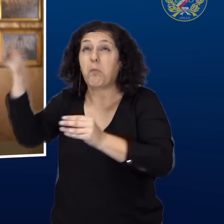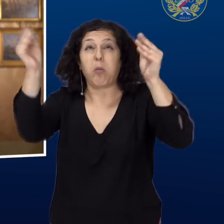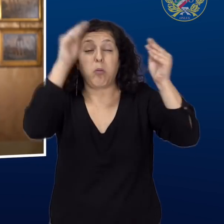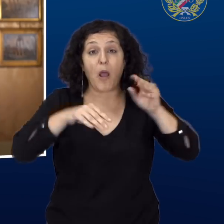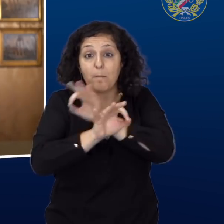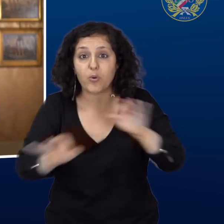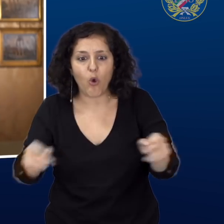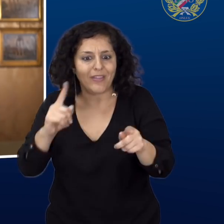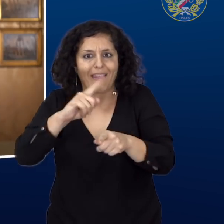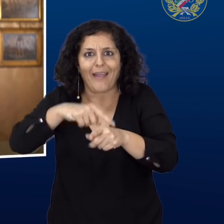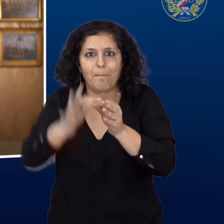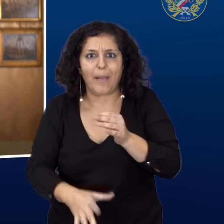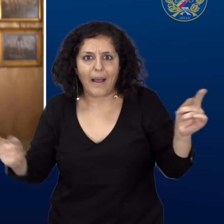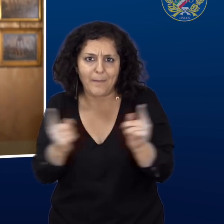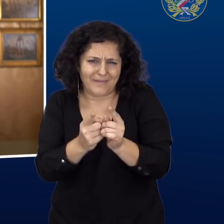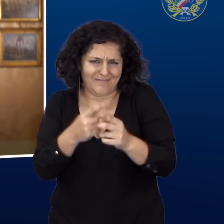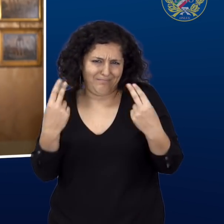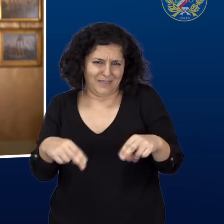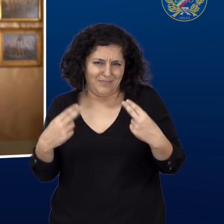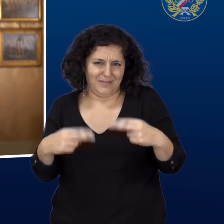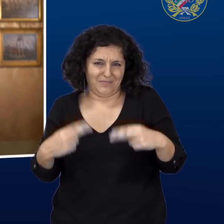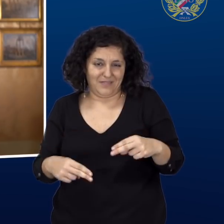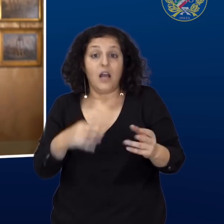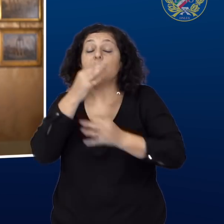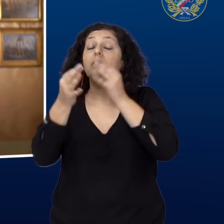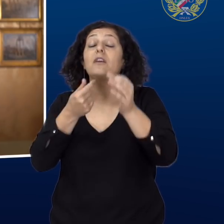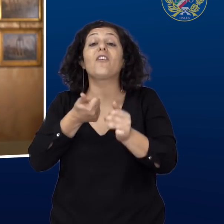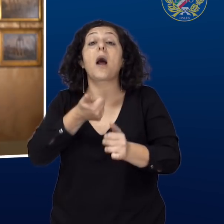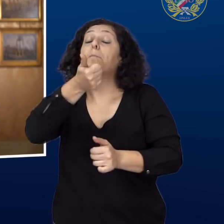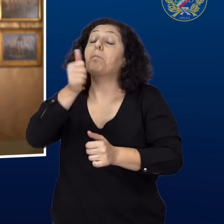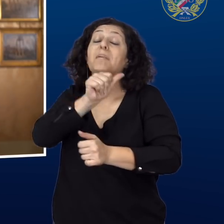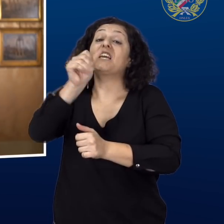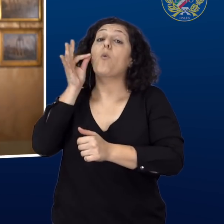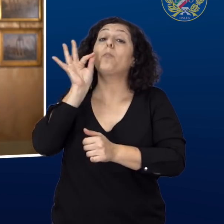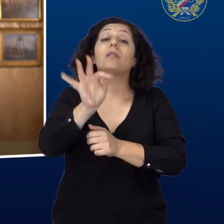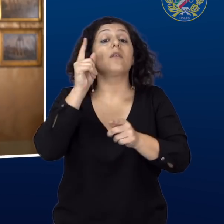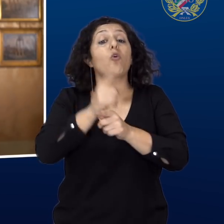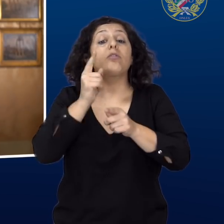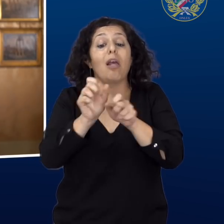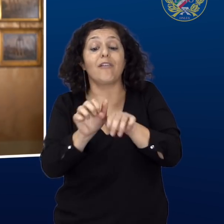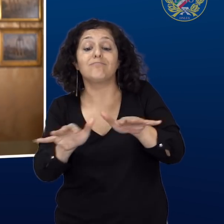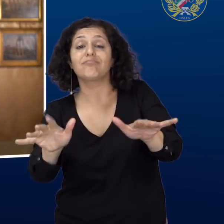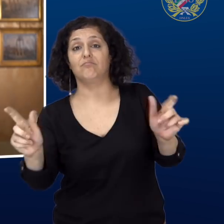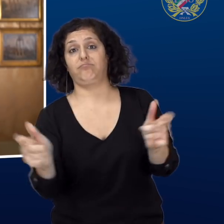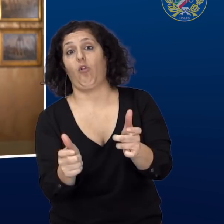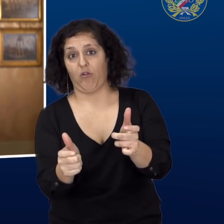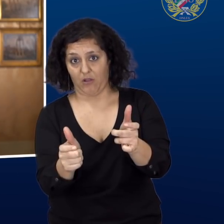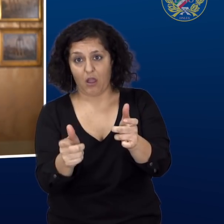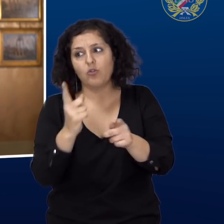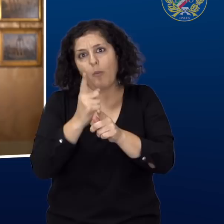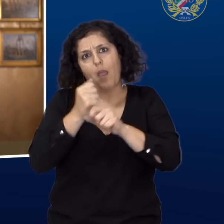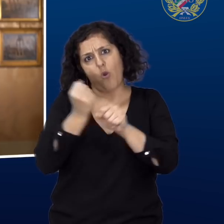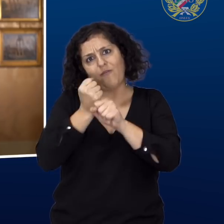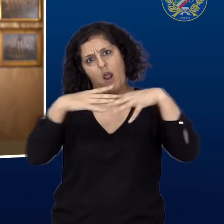Per cui il nostro primo obiettivo deve essere il contenimento del contagio. Dobbiamo continuare a lavorare insieme,